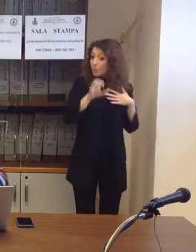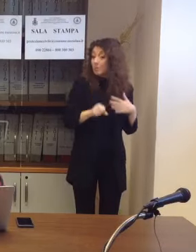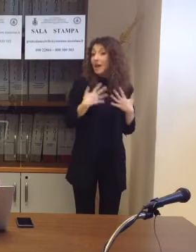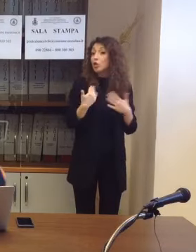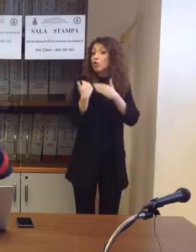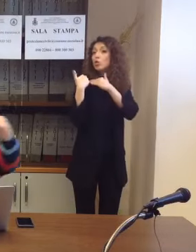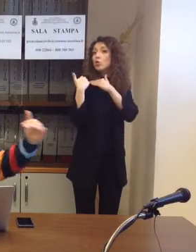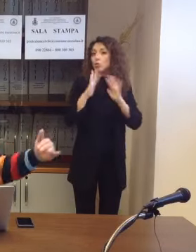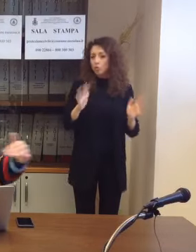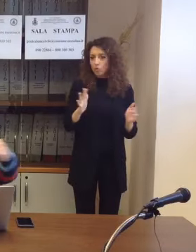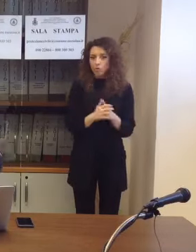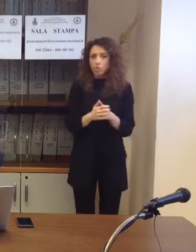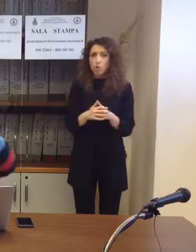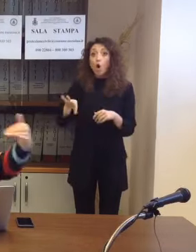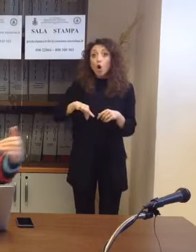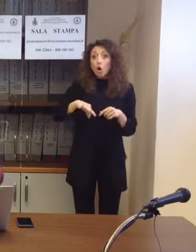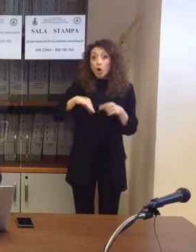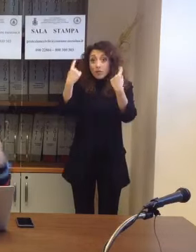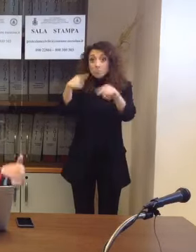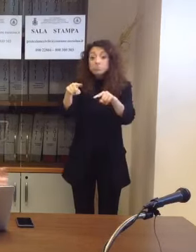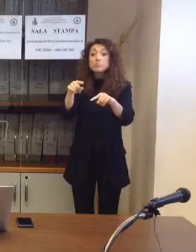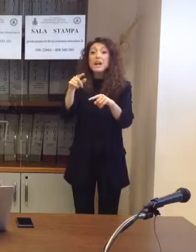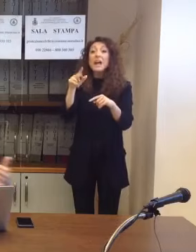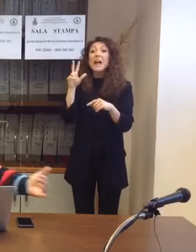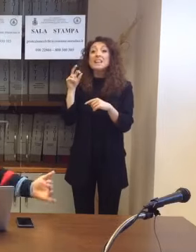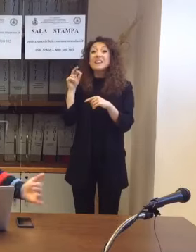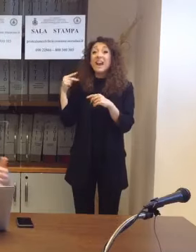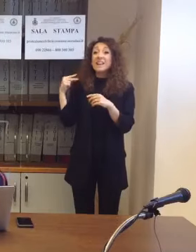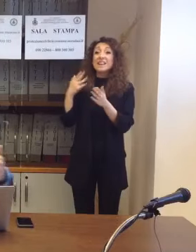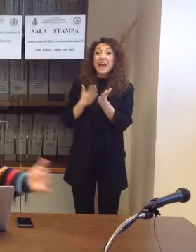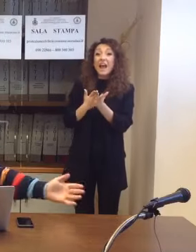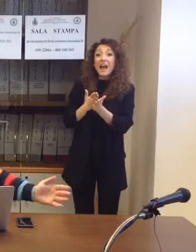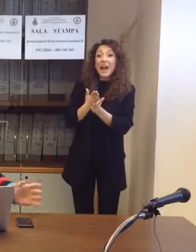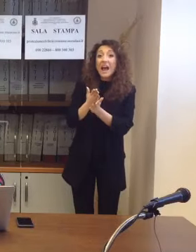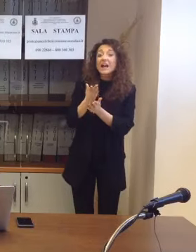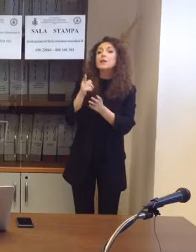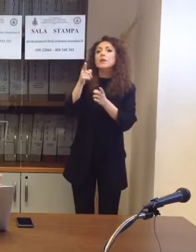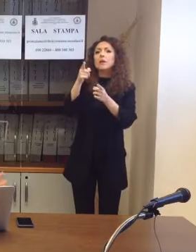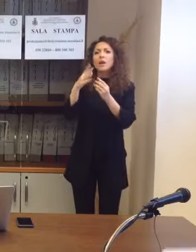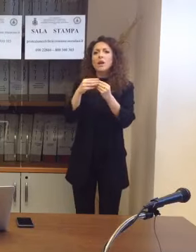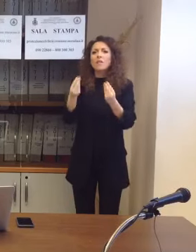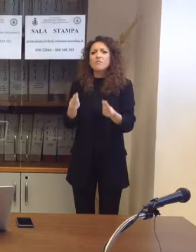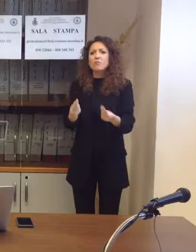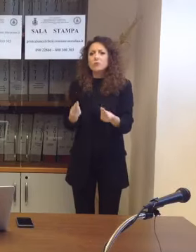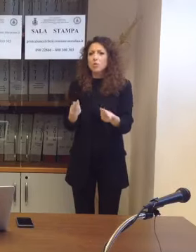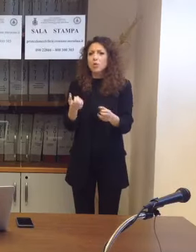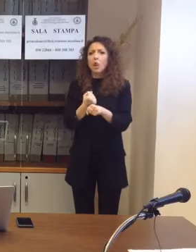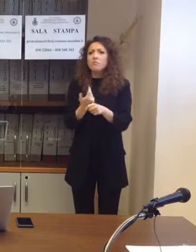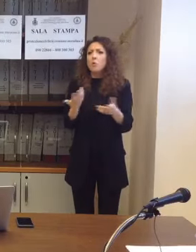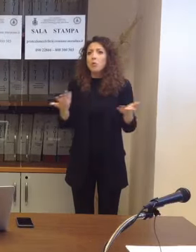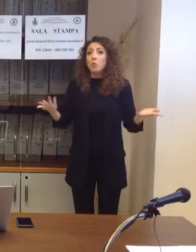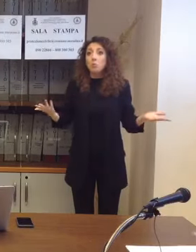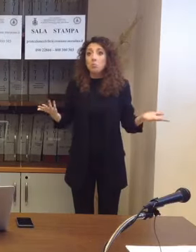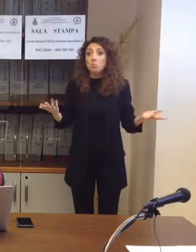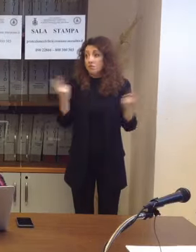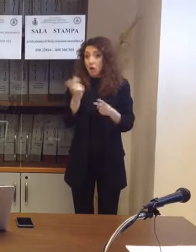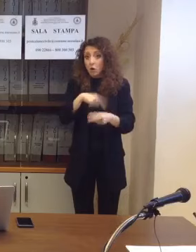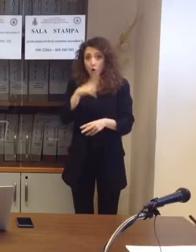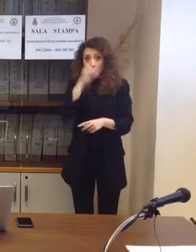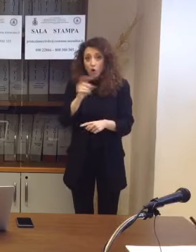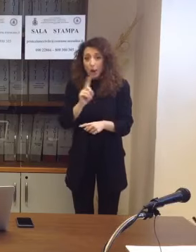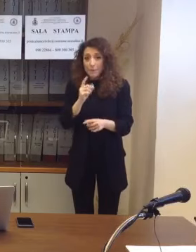lì, che galleggia sulle nostre spalle. E cosa ha fatto l'onorevole Cracolici? Onestamente ancora non l'abbiamo capito, però ogni